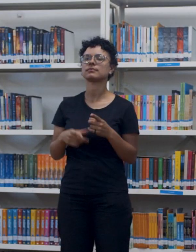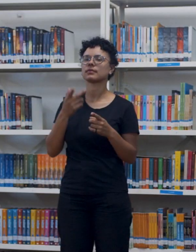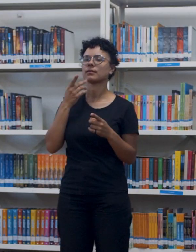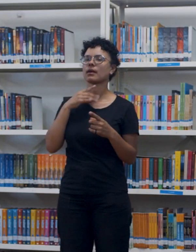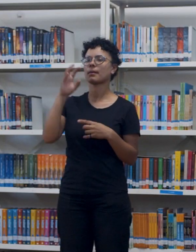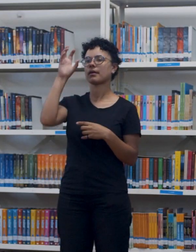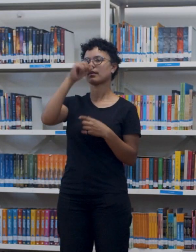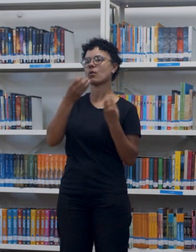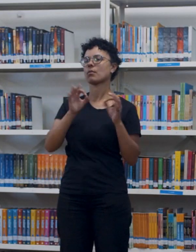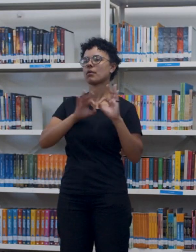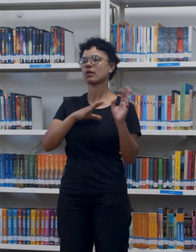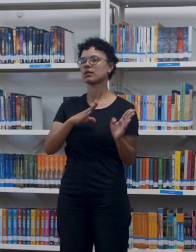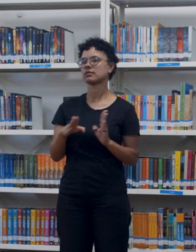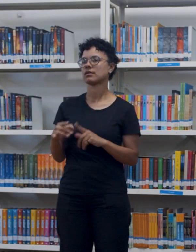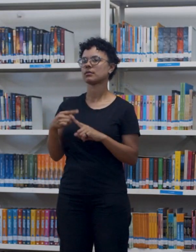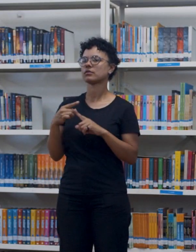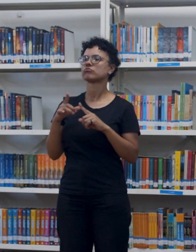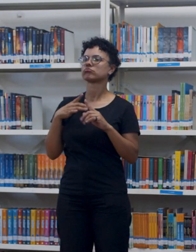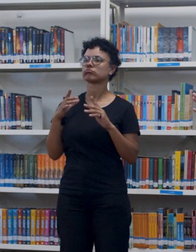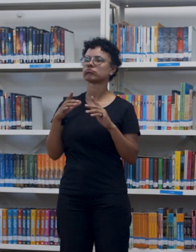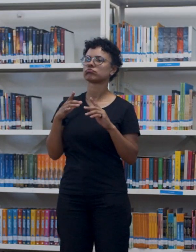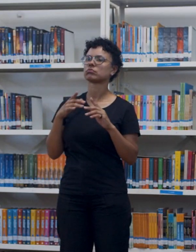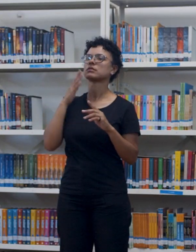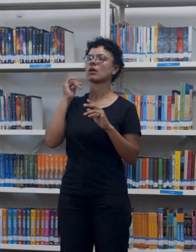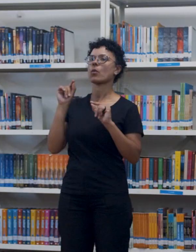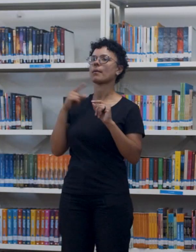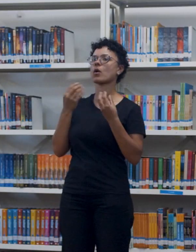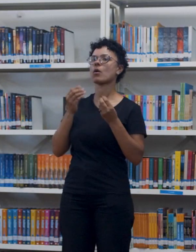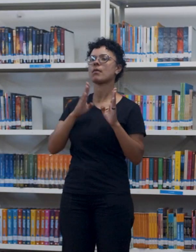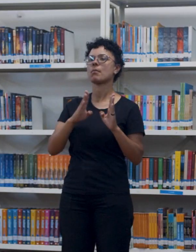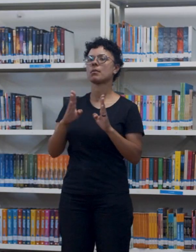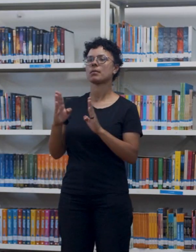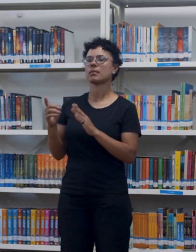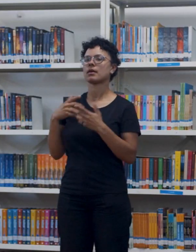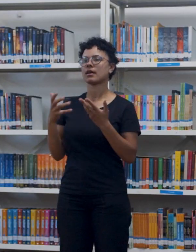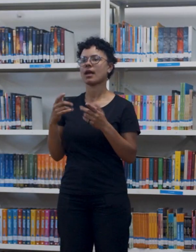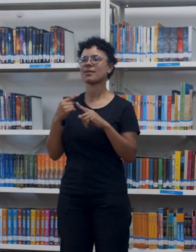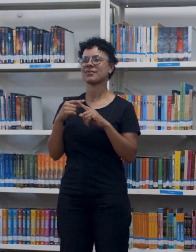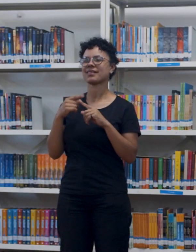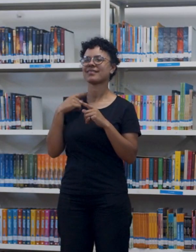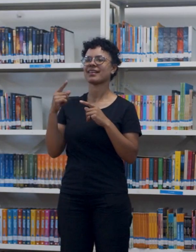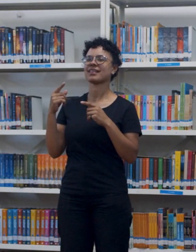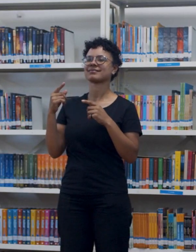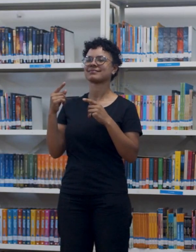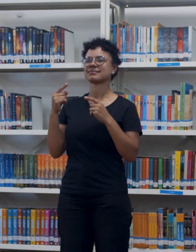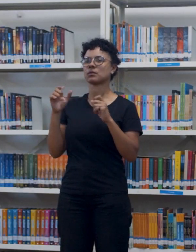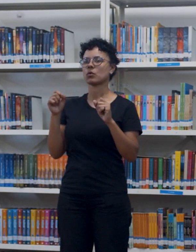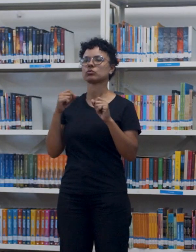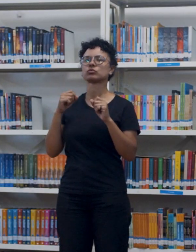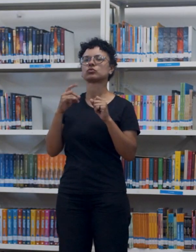que eu vou montar isso, entendeu? Sim. Eu já tenho tudo, mas como que eu faço? E aí, como ele começou de uma maneira, e agora eu sei que eu